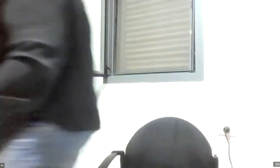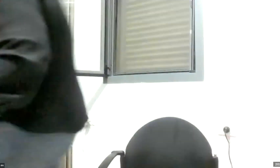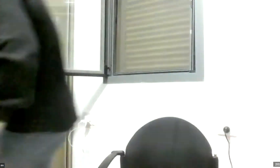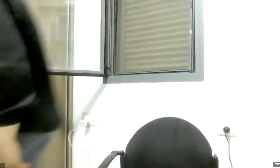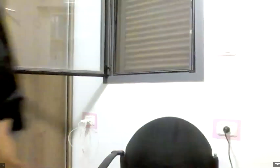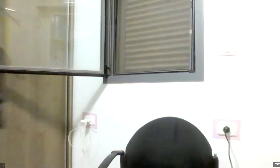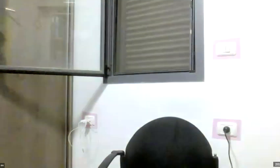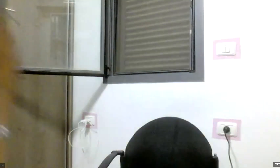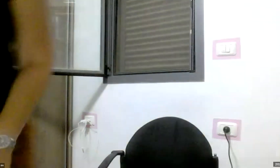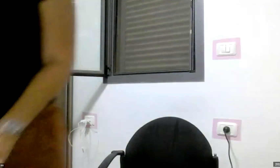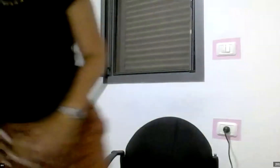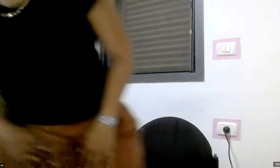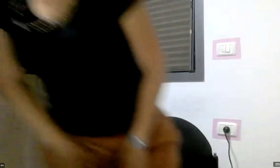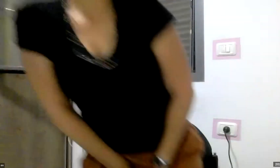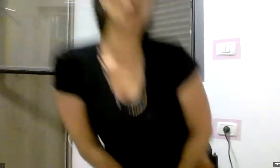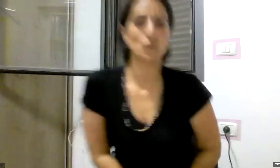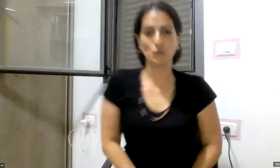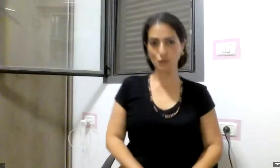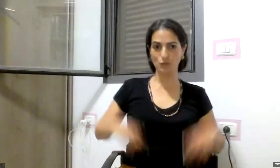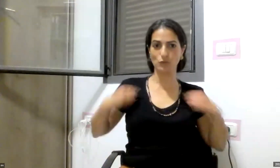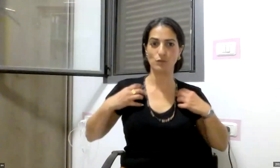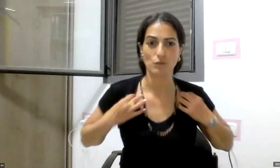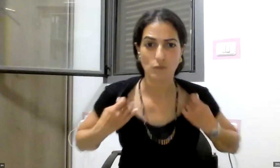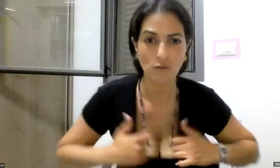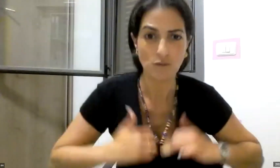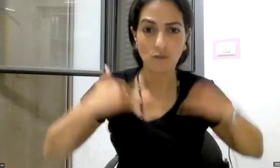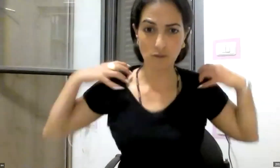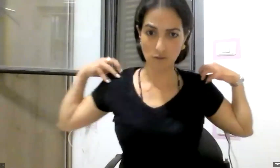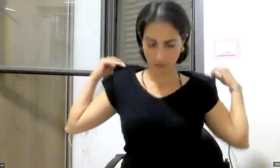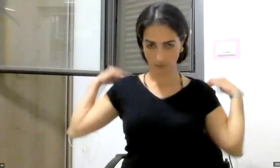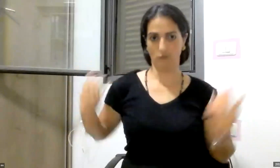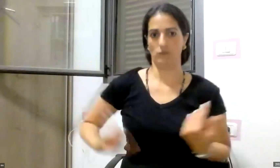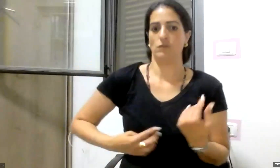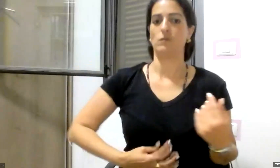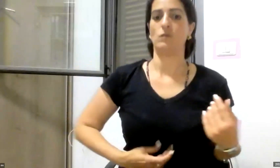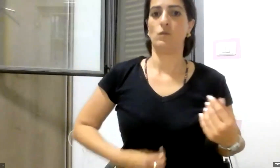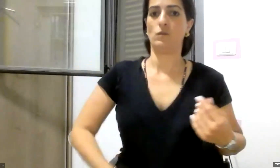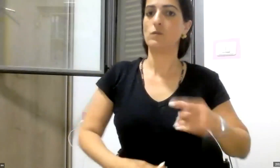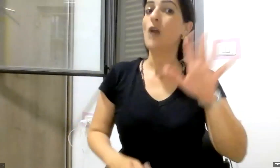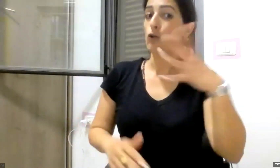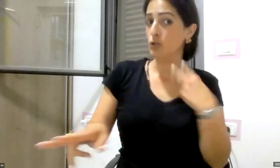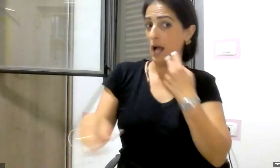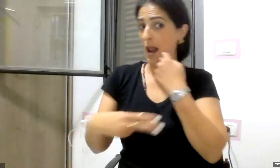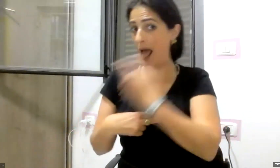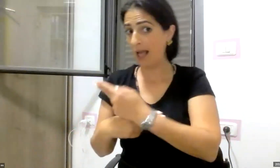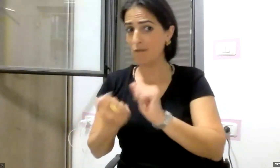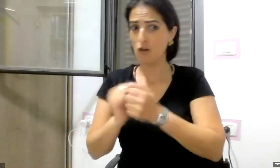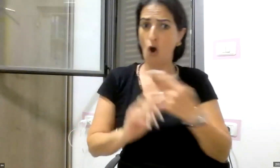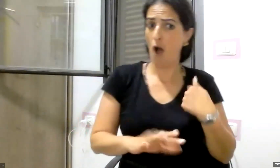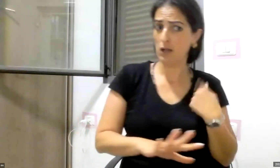אילי את כן את רוצה להגיב או שאני אגיב חשבתי אולי בכל זאת נותן לי